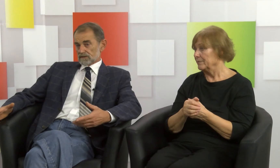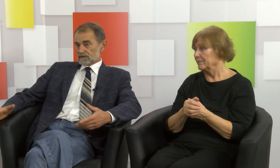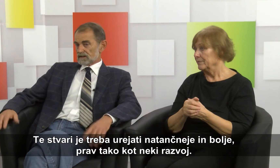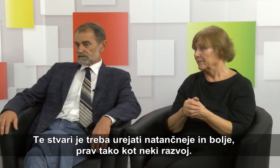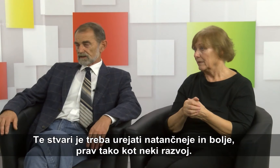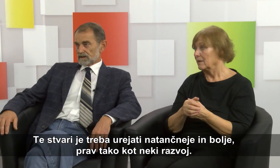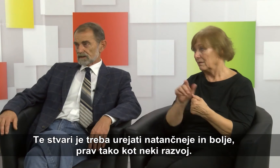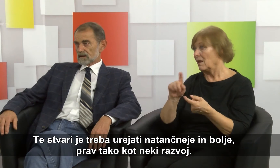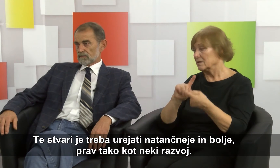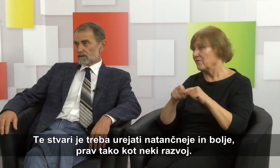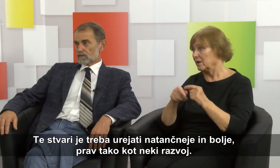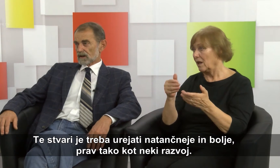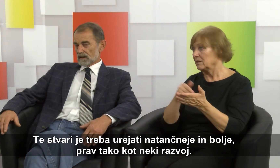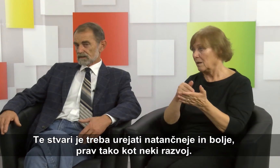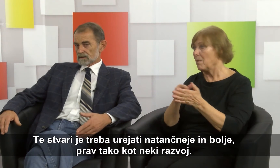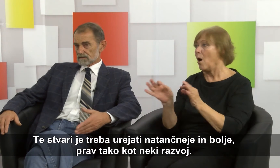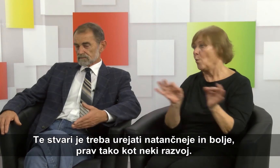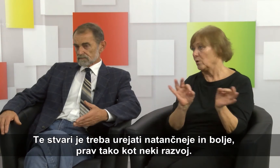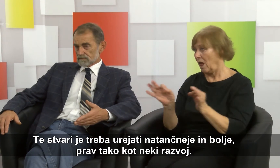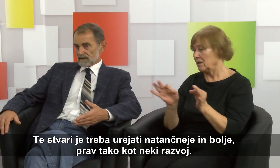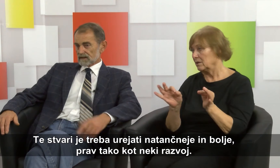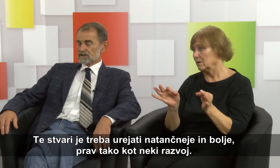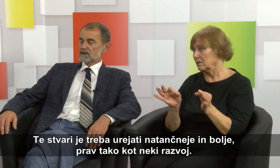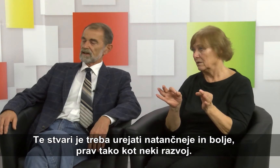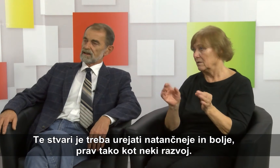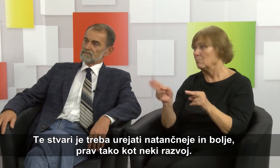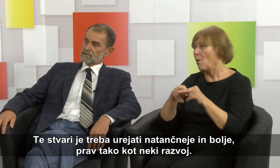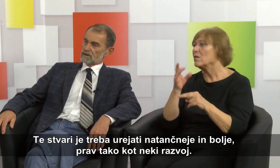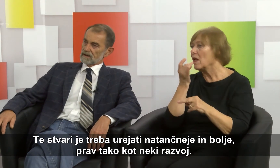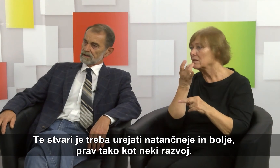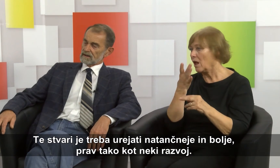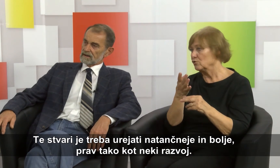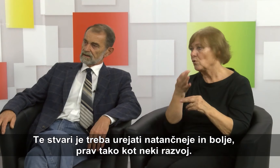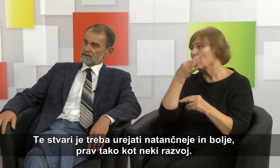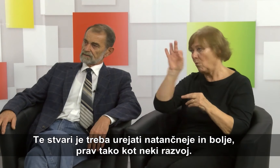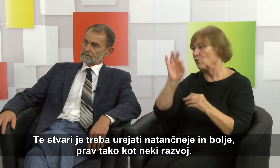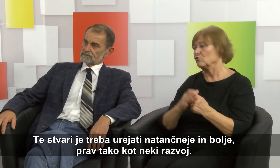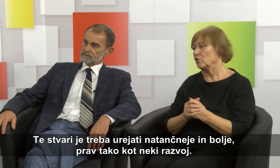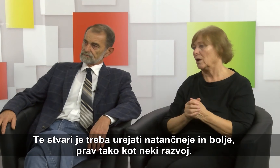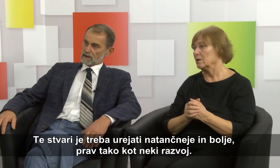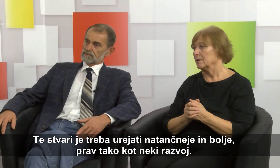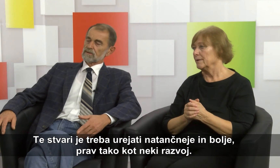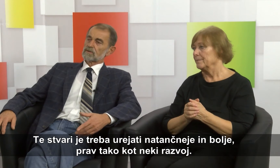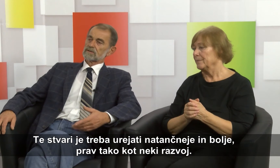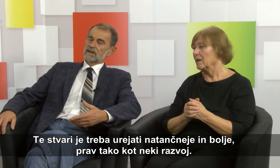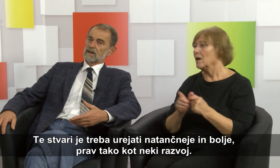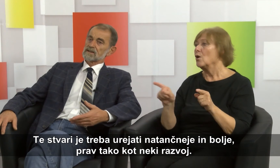Te stvari je treba urejati natančneje in bolje. Ne? Prav tako kot nek